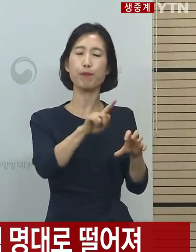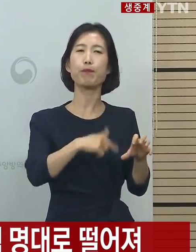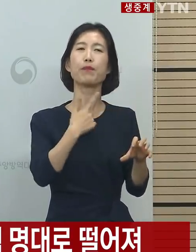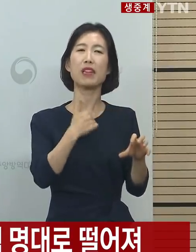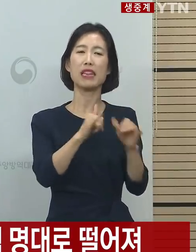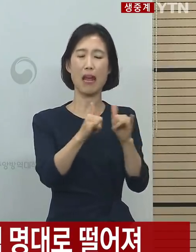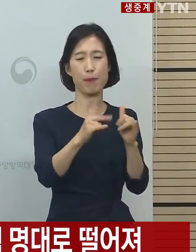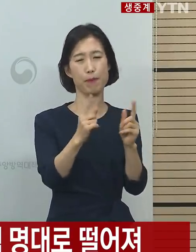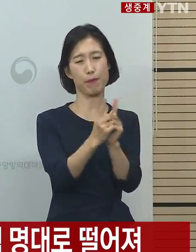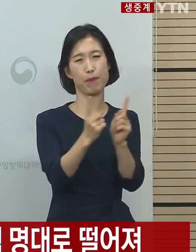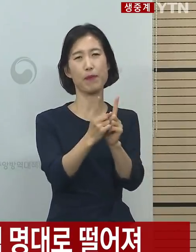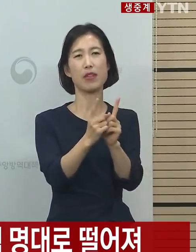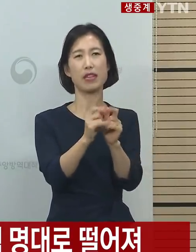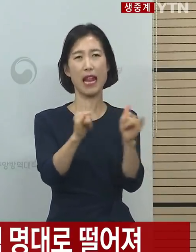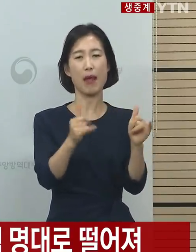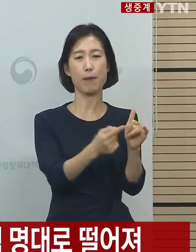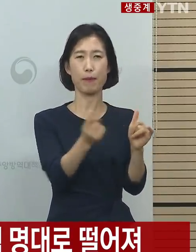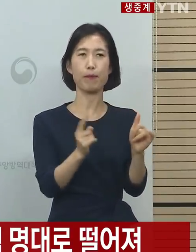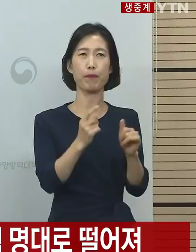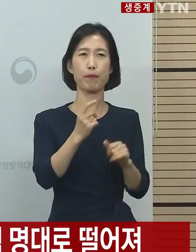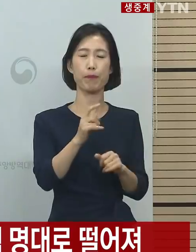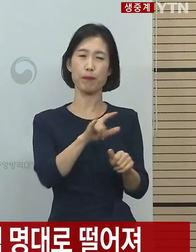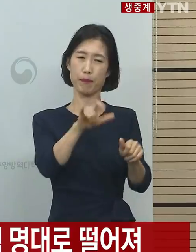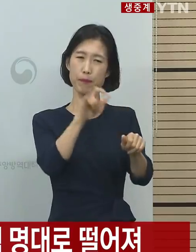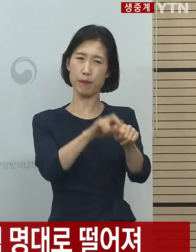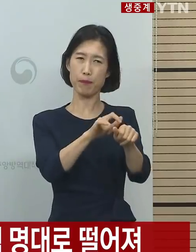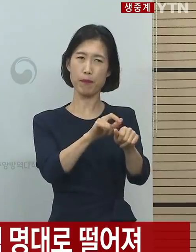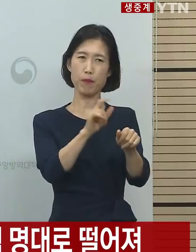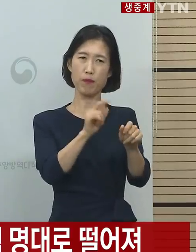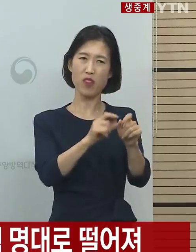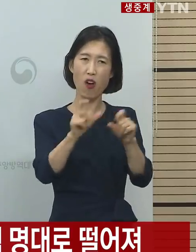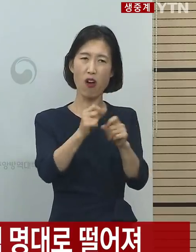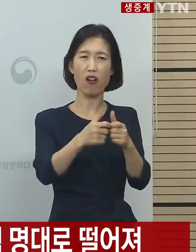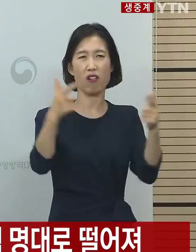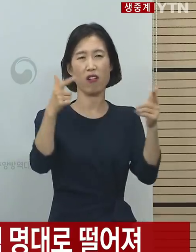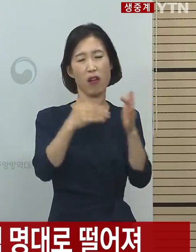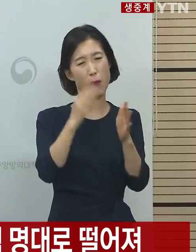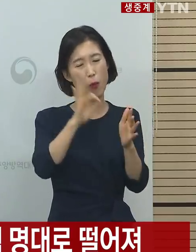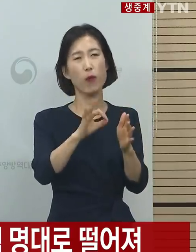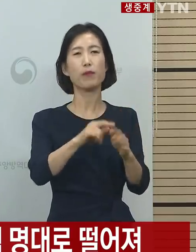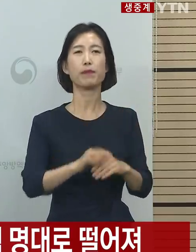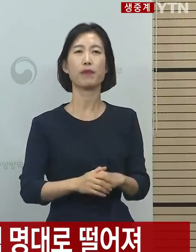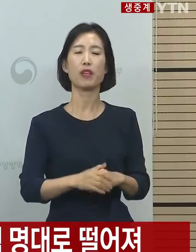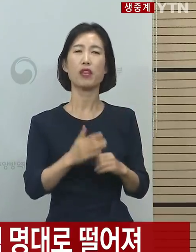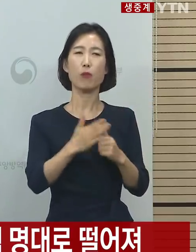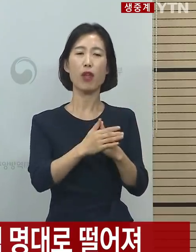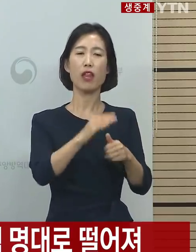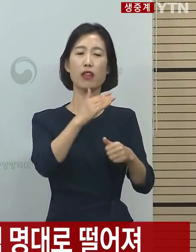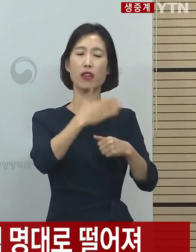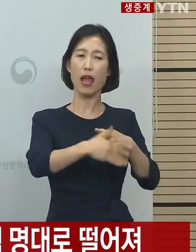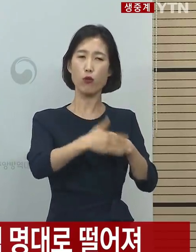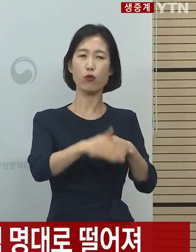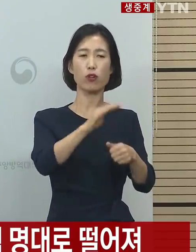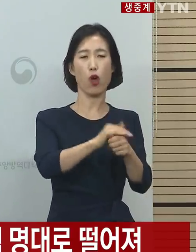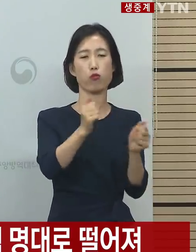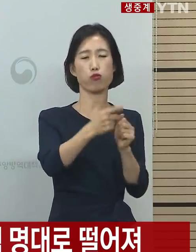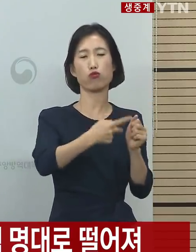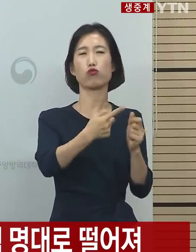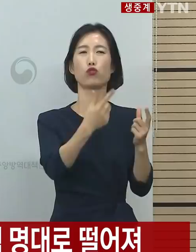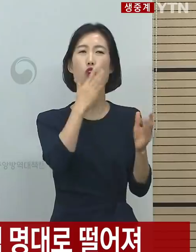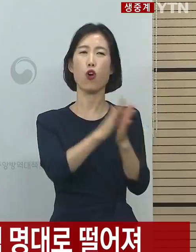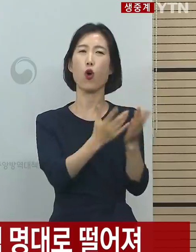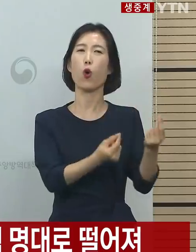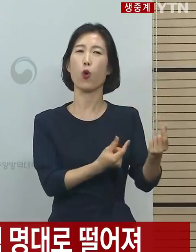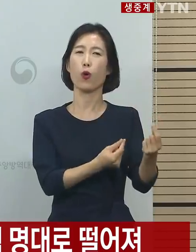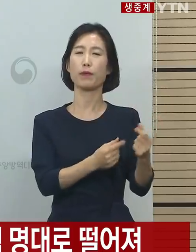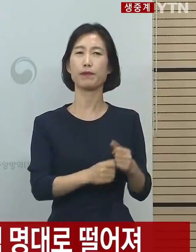환자 접촉자 분들에 대한 확진자가 증가를 주로 한 상황입니다. 이거는 대구 경북 지역 동일합니다.